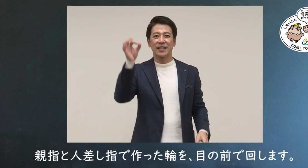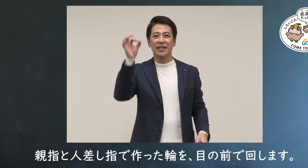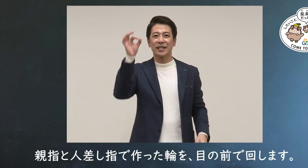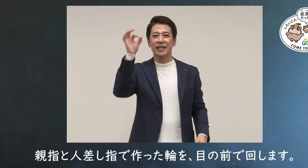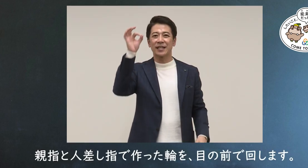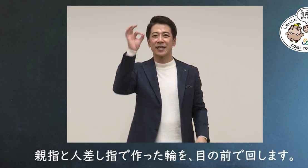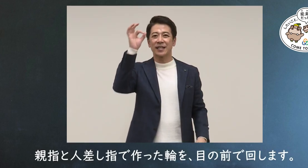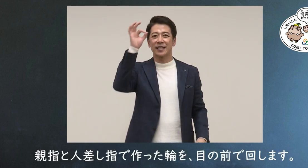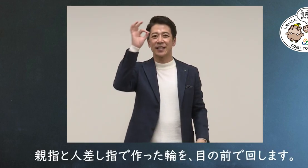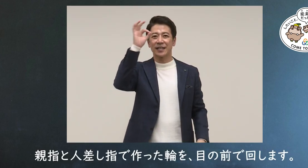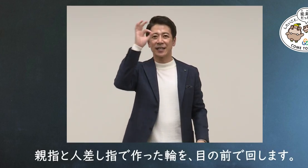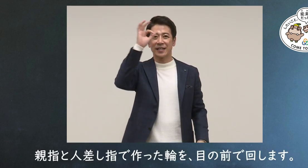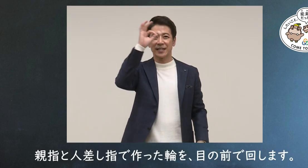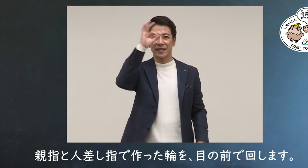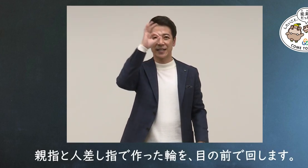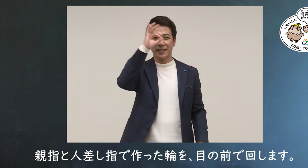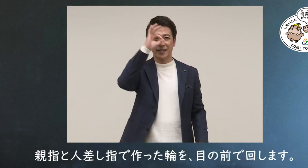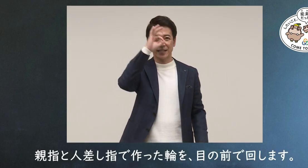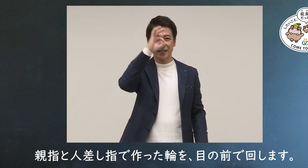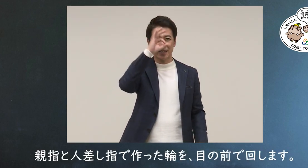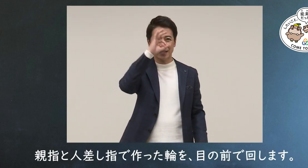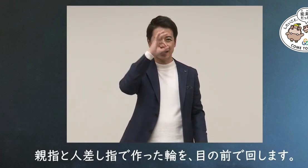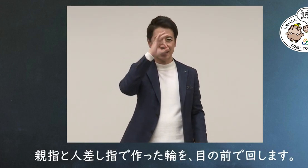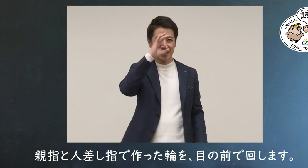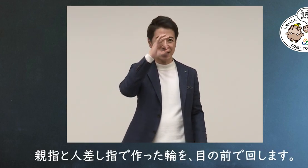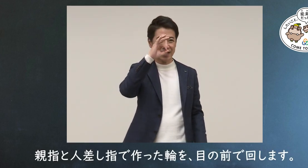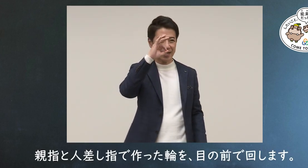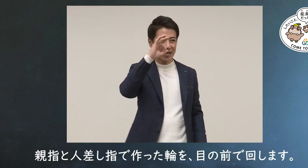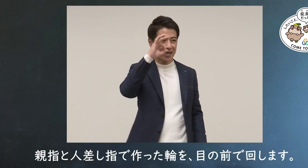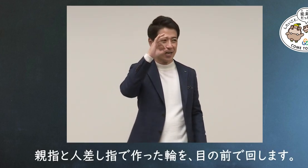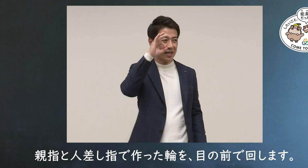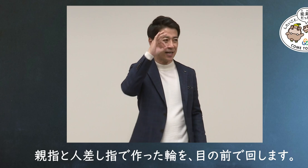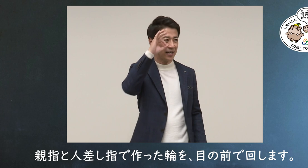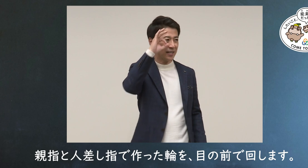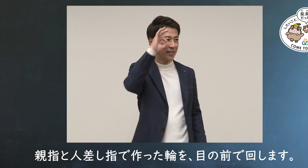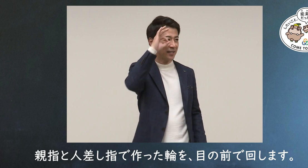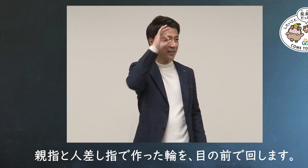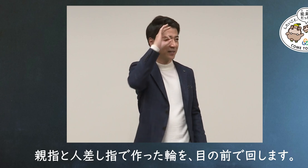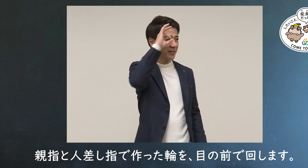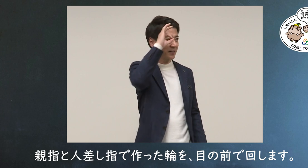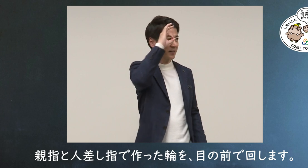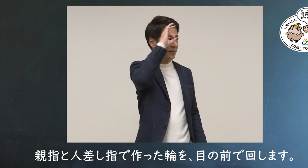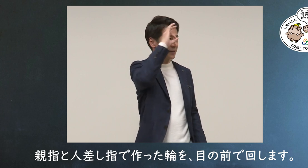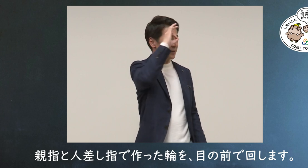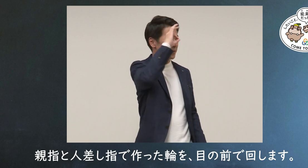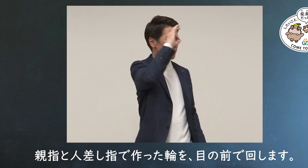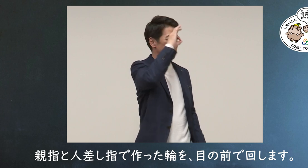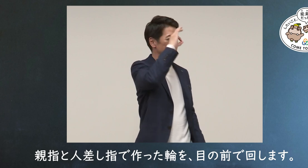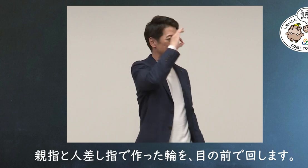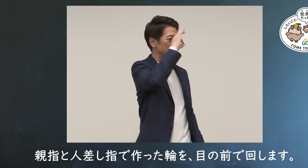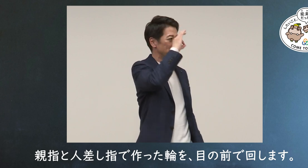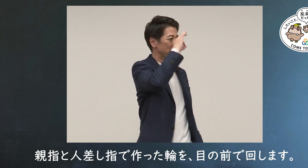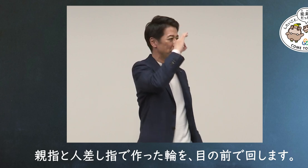親指と人差し指で作った輪を目の前で回します。